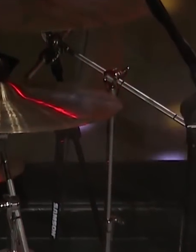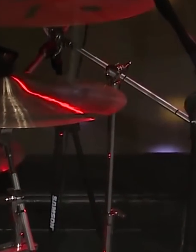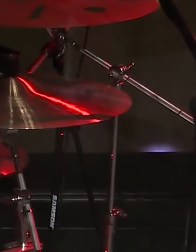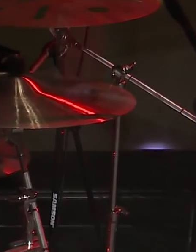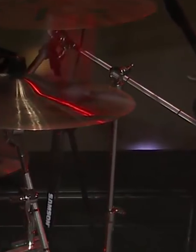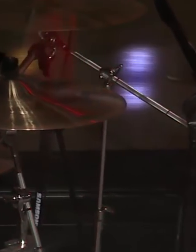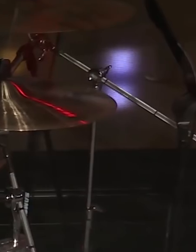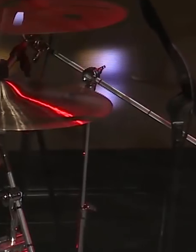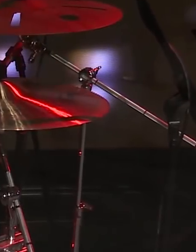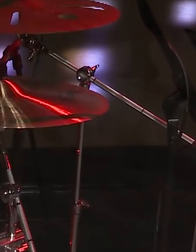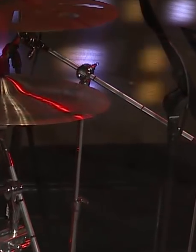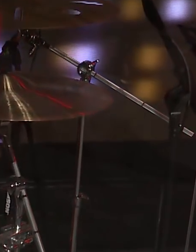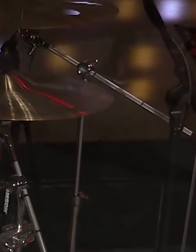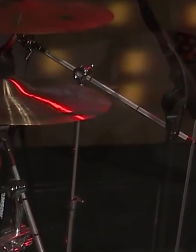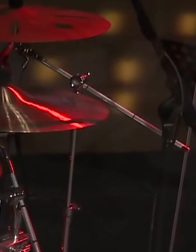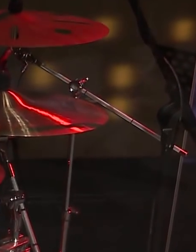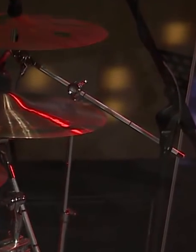yang merintangi,